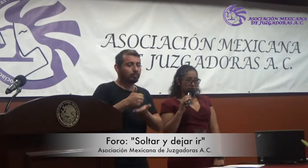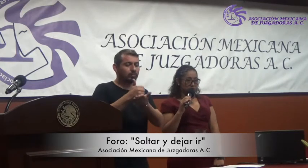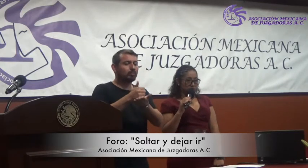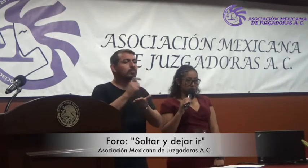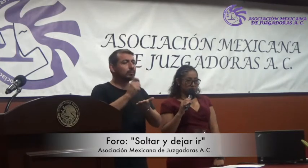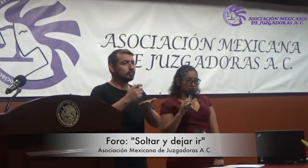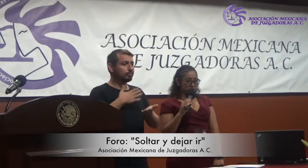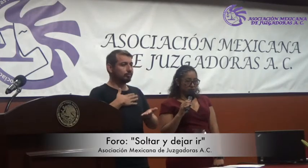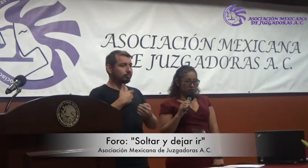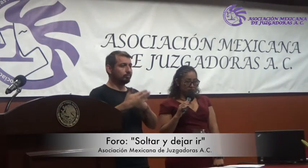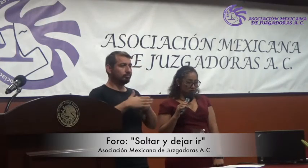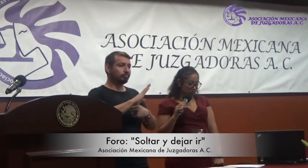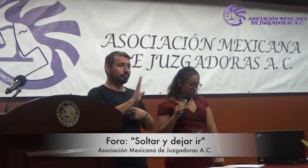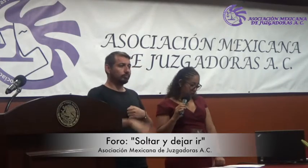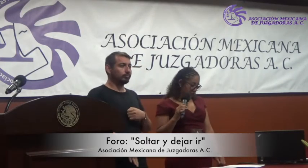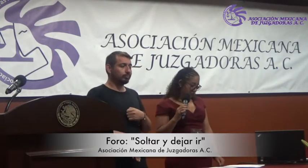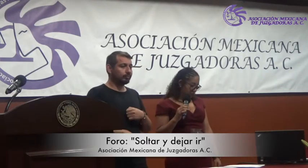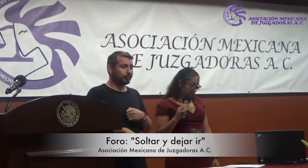muerte.